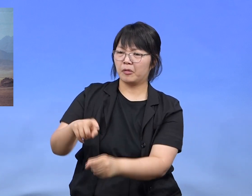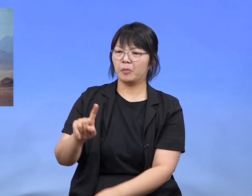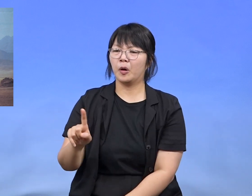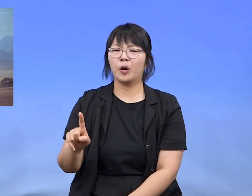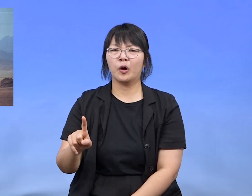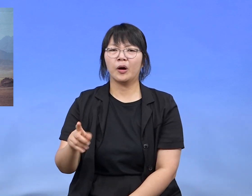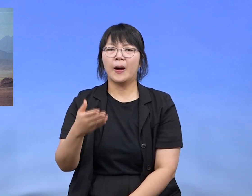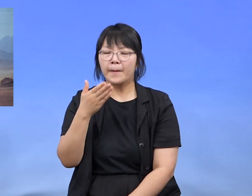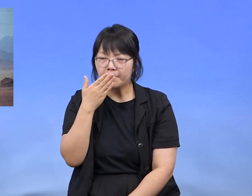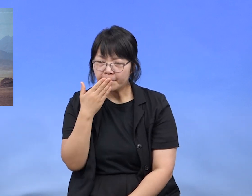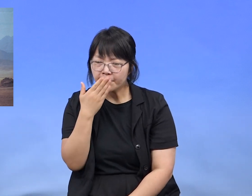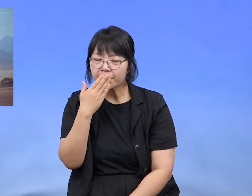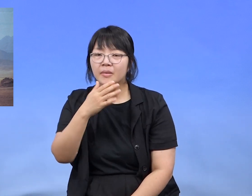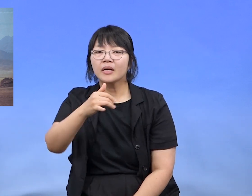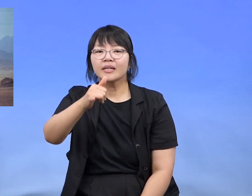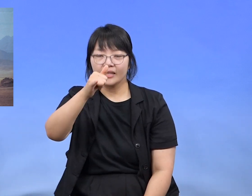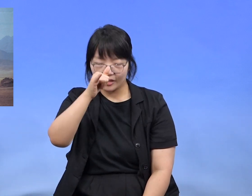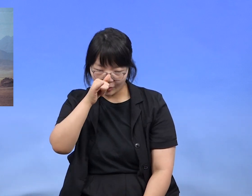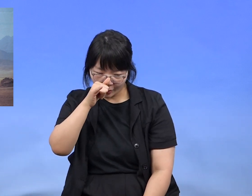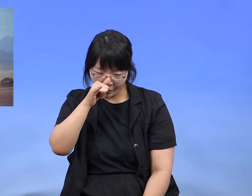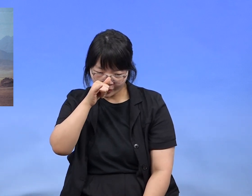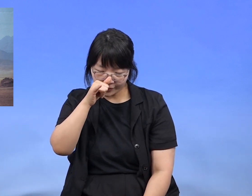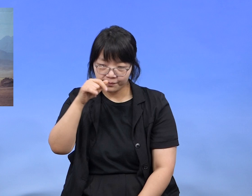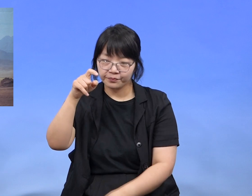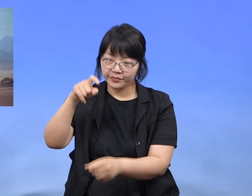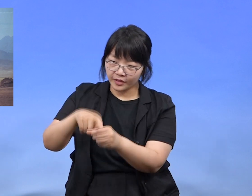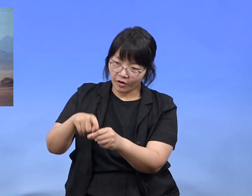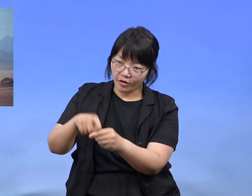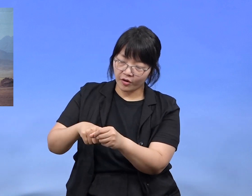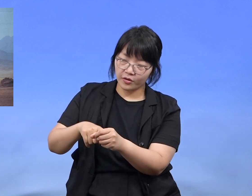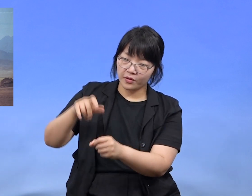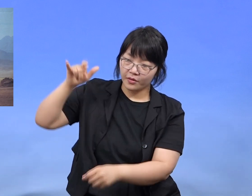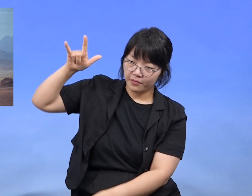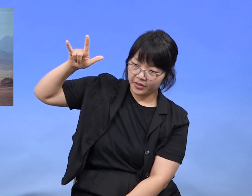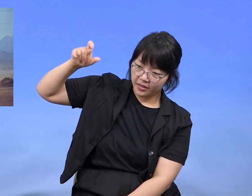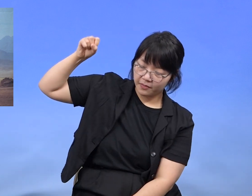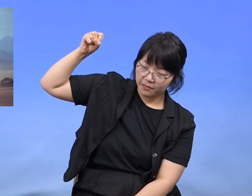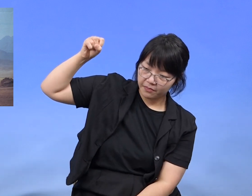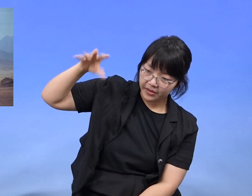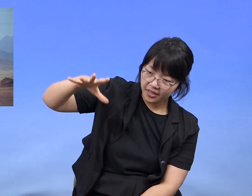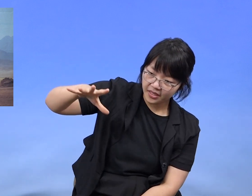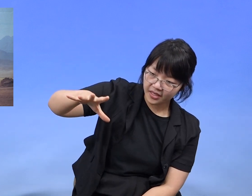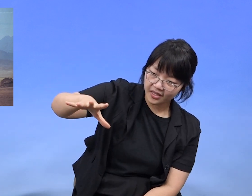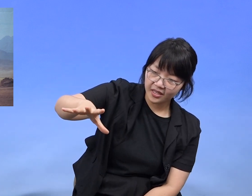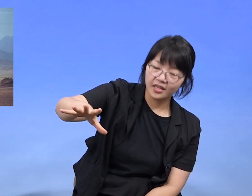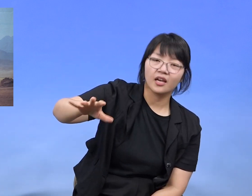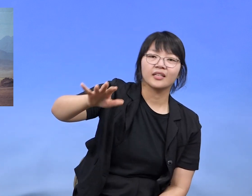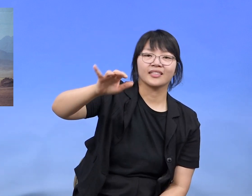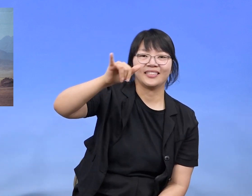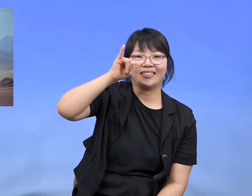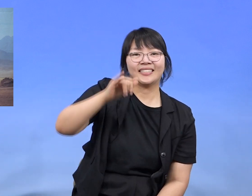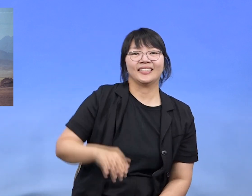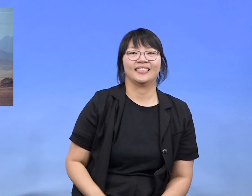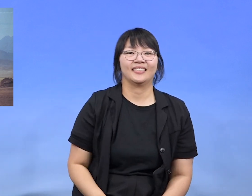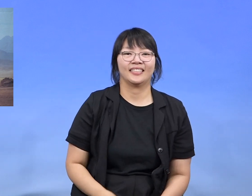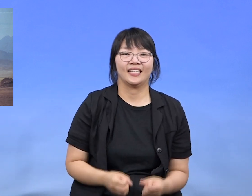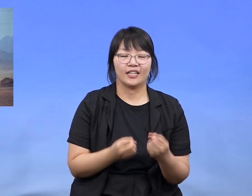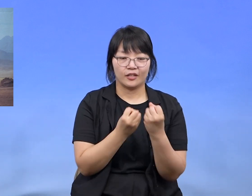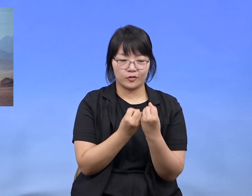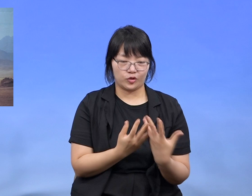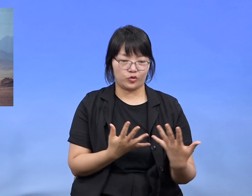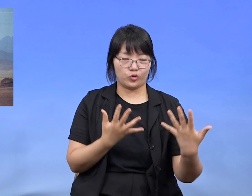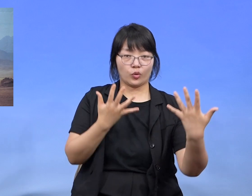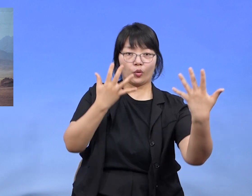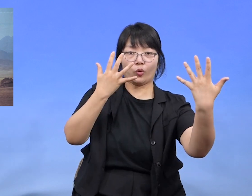양식이 있었고 떡이 있었고 이제 그 떡이 빛을 받아 빛을 발합니다. 금촛대가 양식을